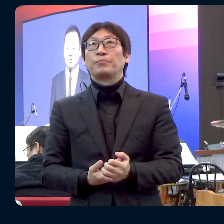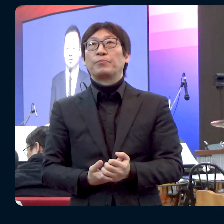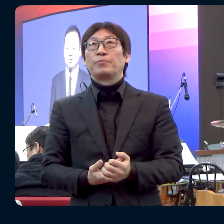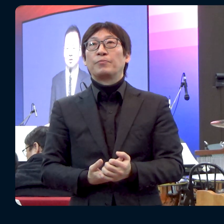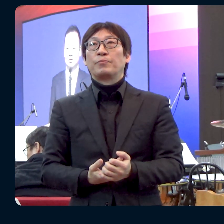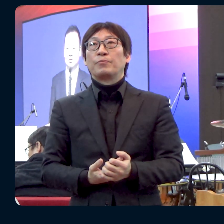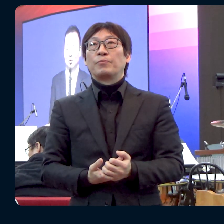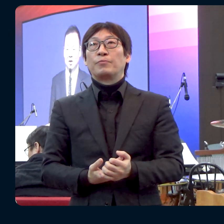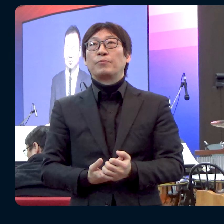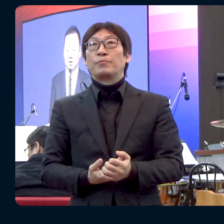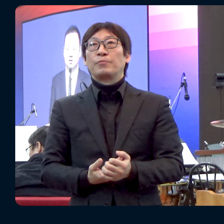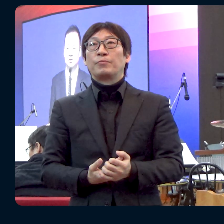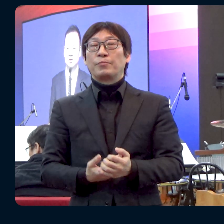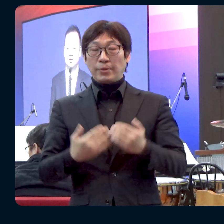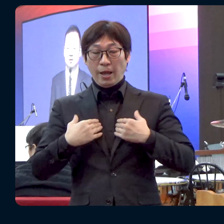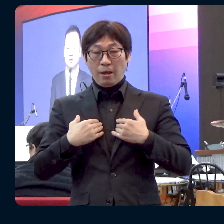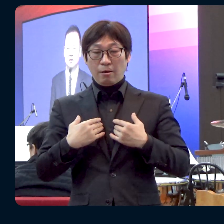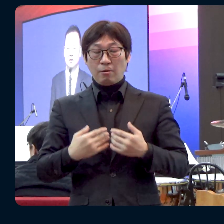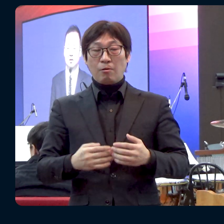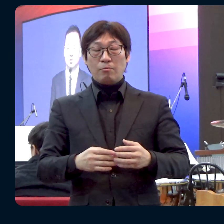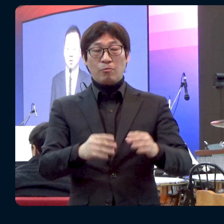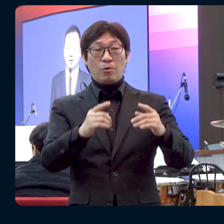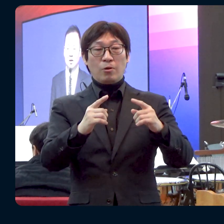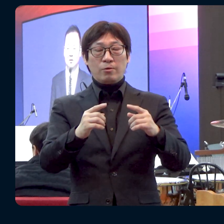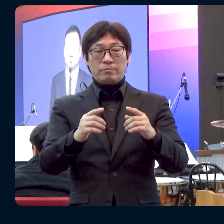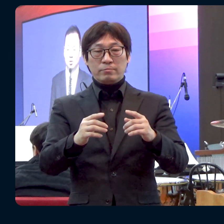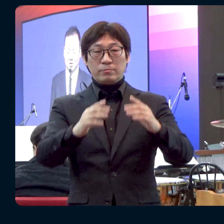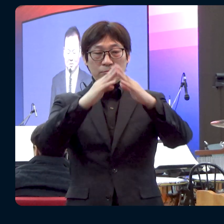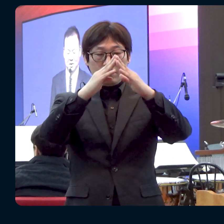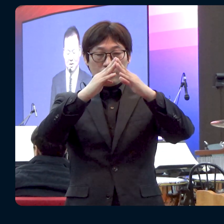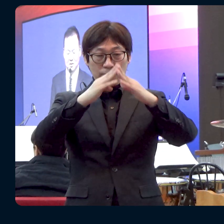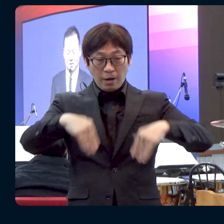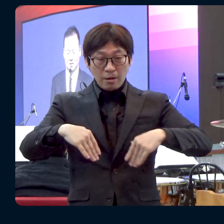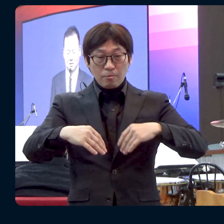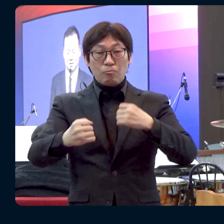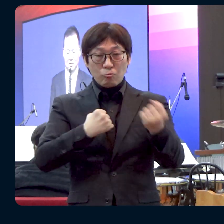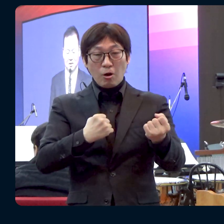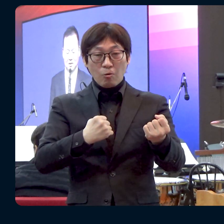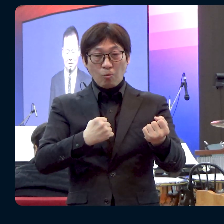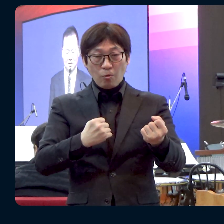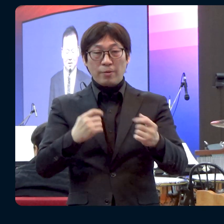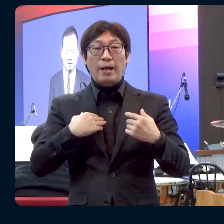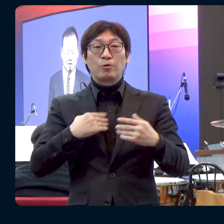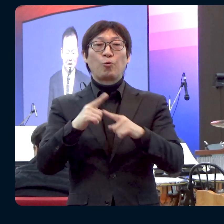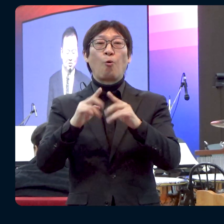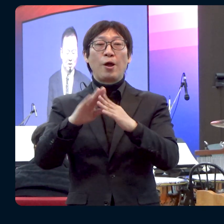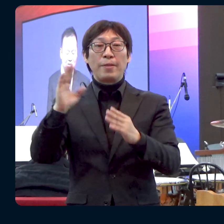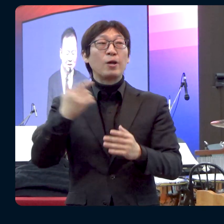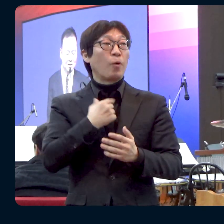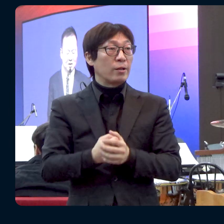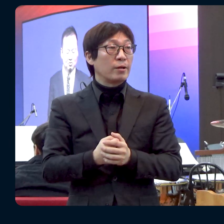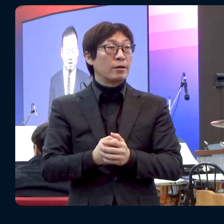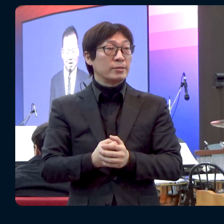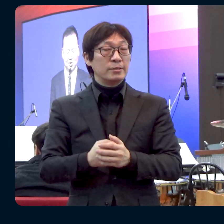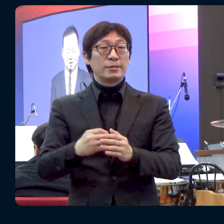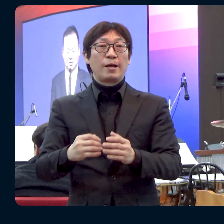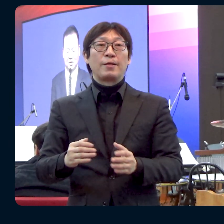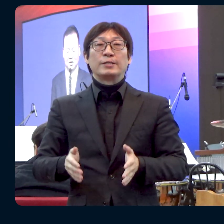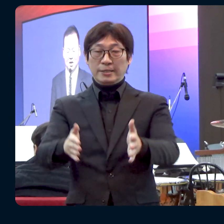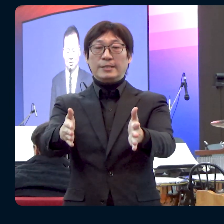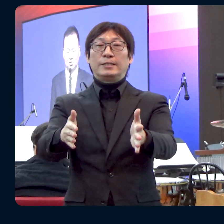닫고 망하는 한이 있더라도 교회가 되는 것이 교회의 목적입니다.